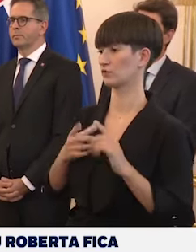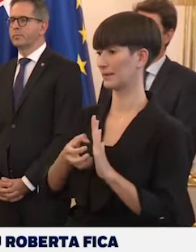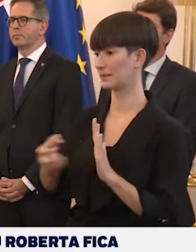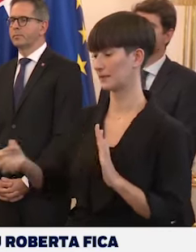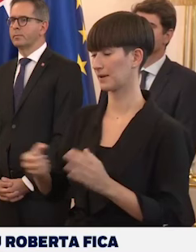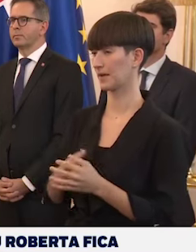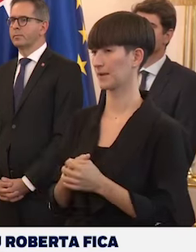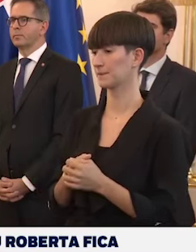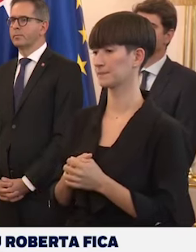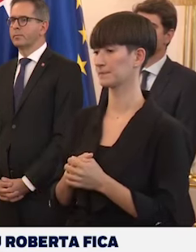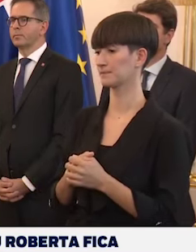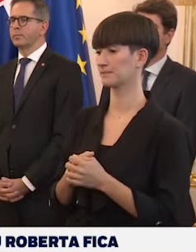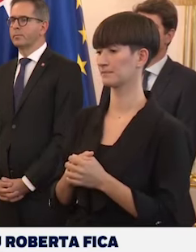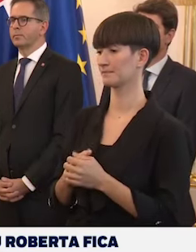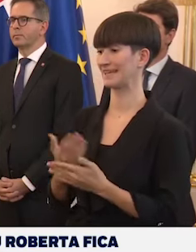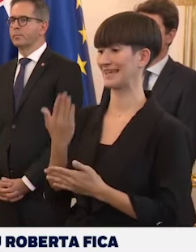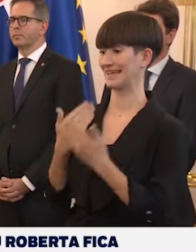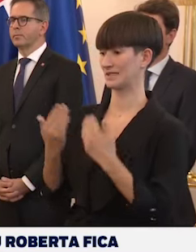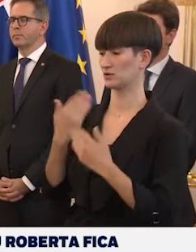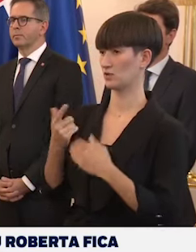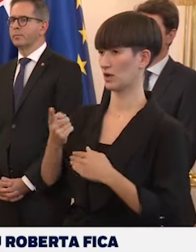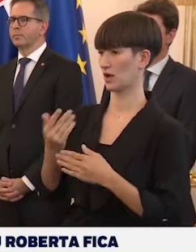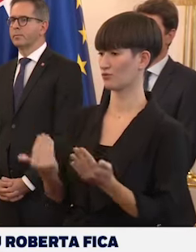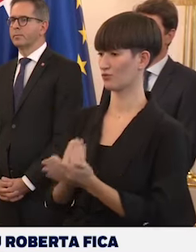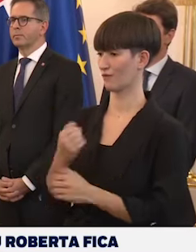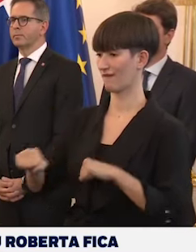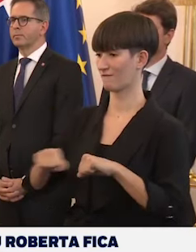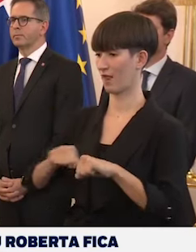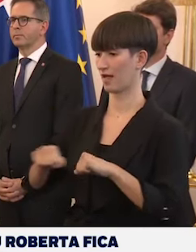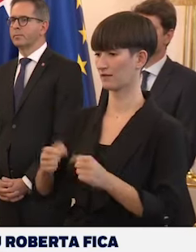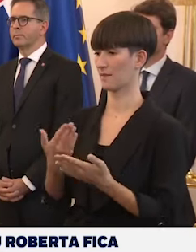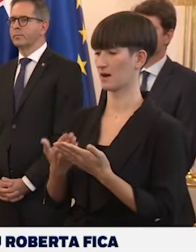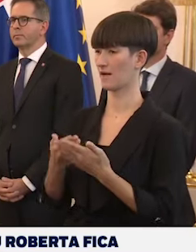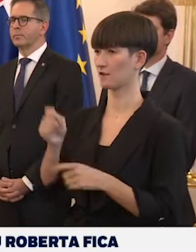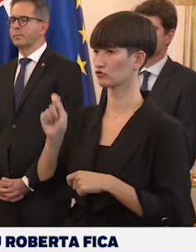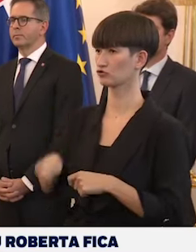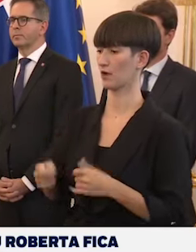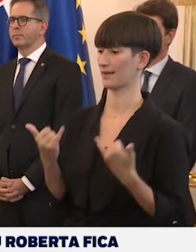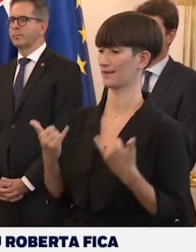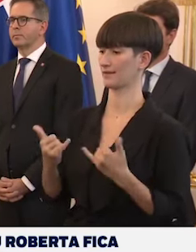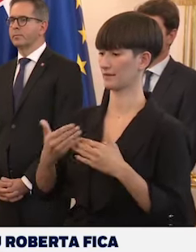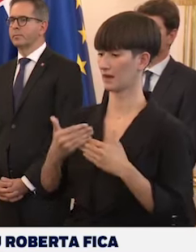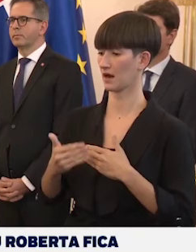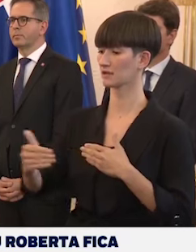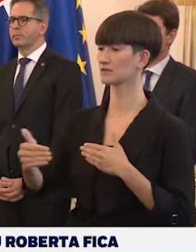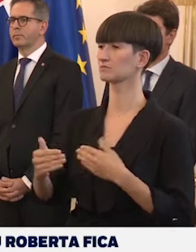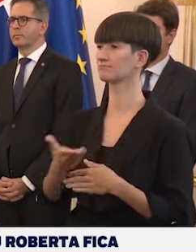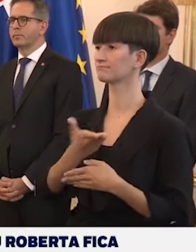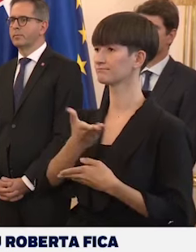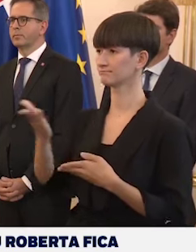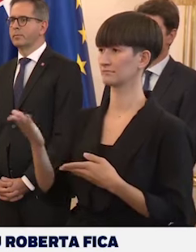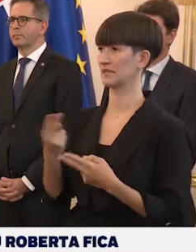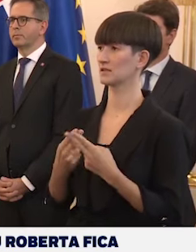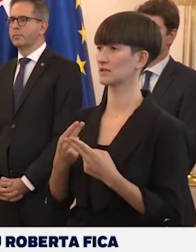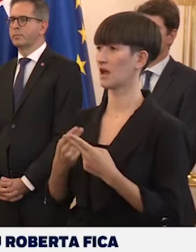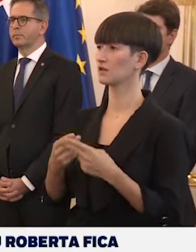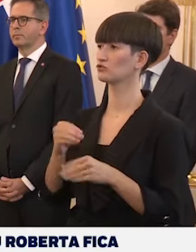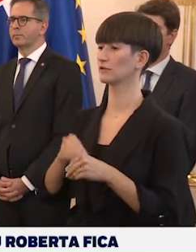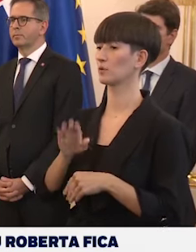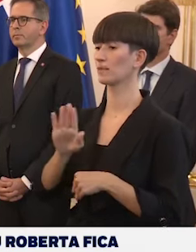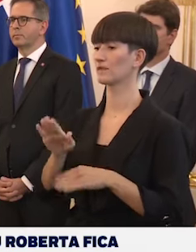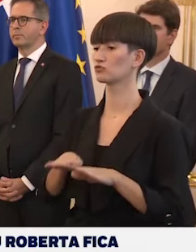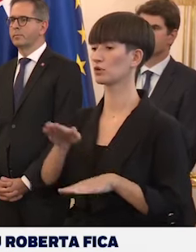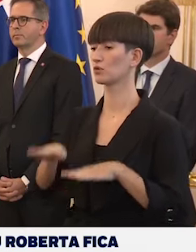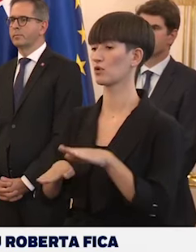vlády však začínate tvoriť dnes a je len na vás, aký príbeh svojimi krokmi a rozhodnutiami